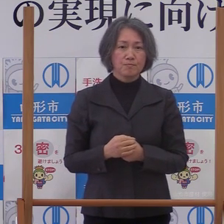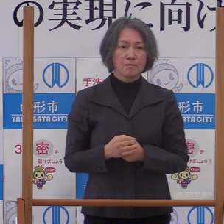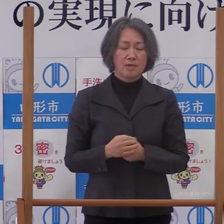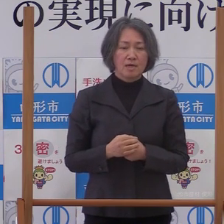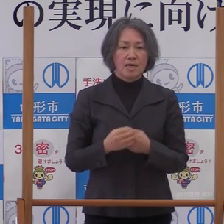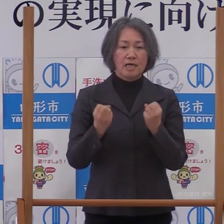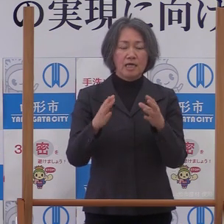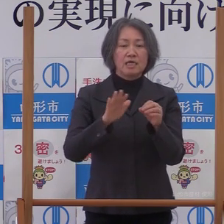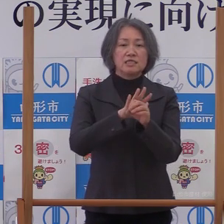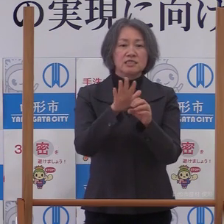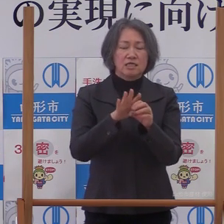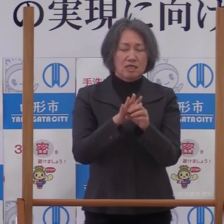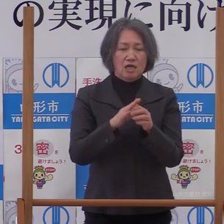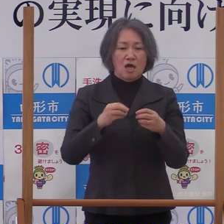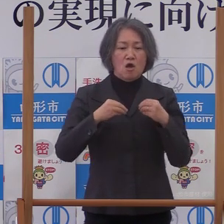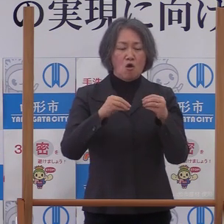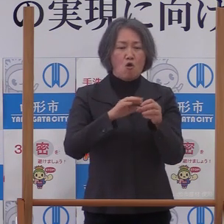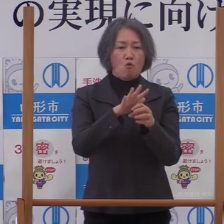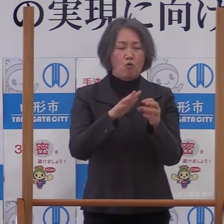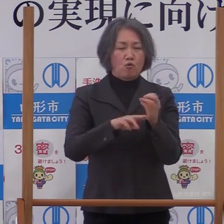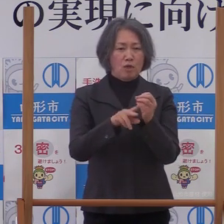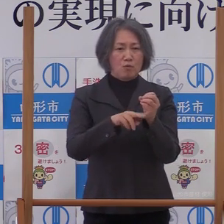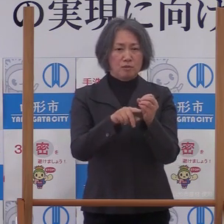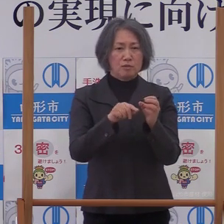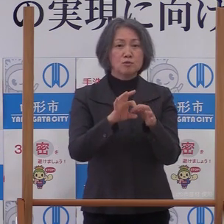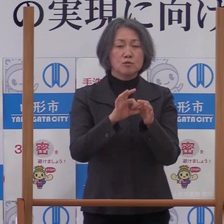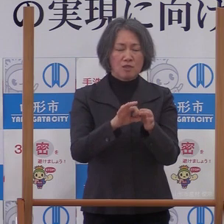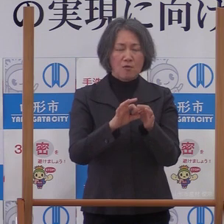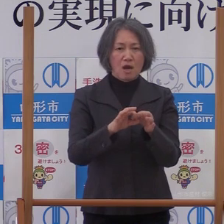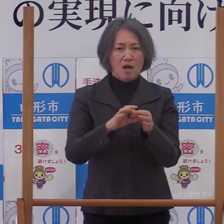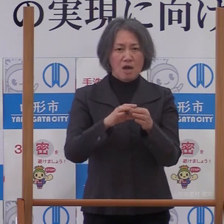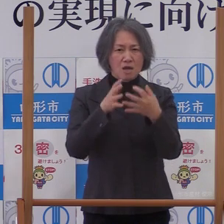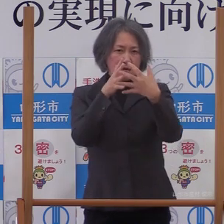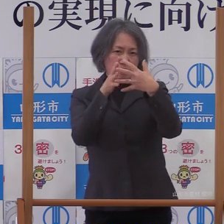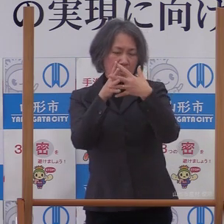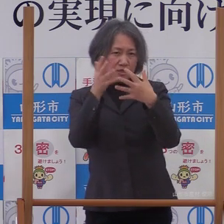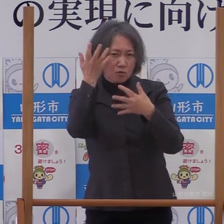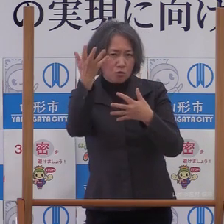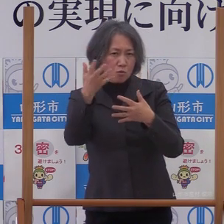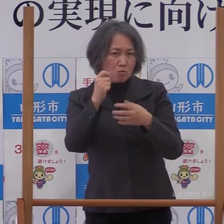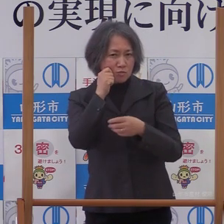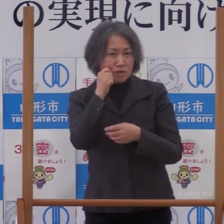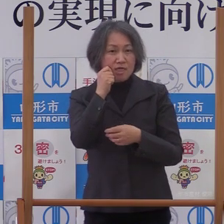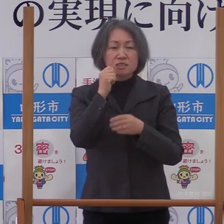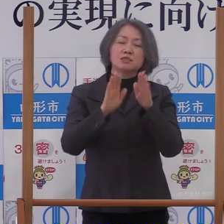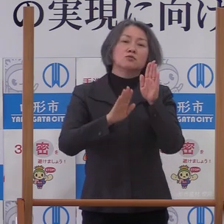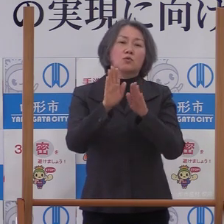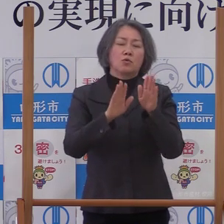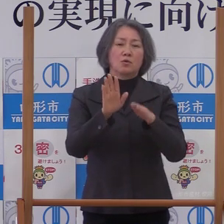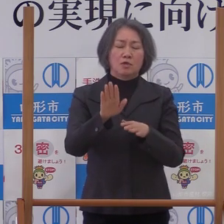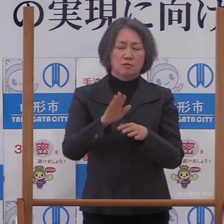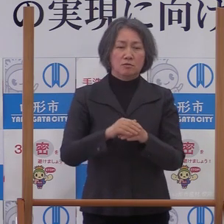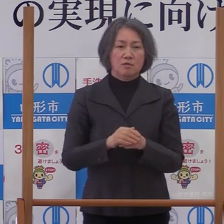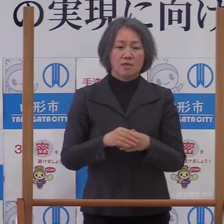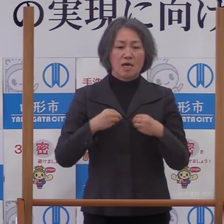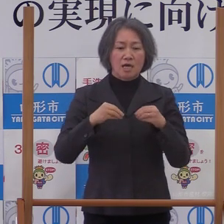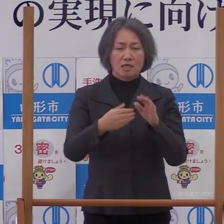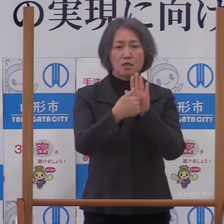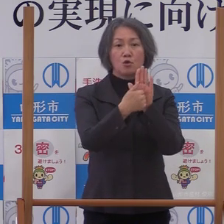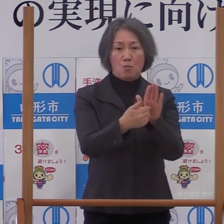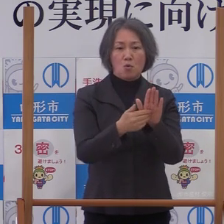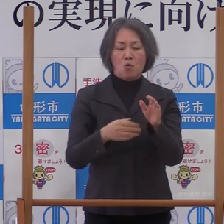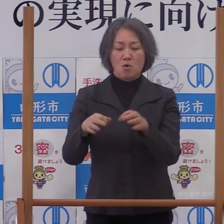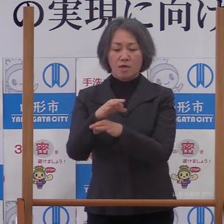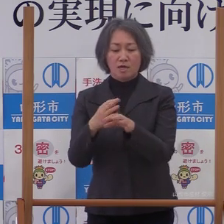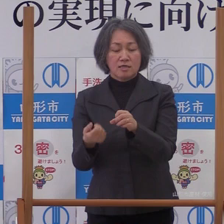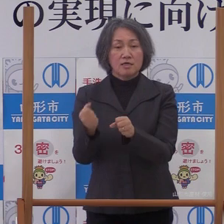新型コロナウイルスにつきましては、いまだに先の見えない状況が続いております。今後とも感染予防と経済再生